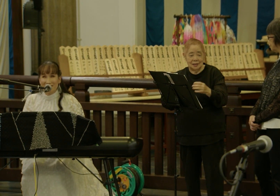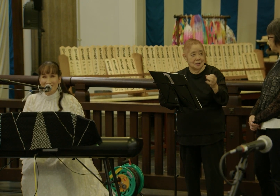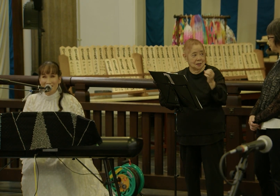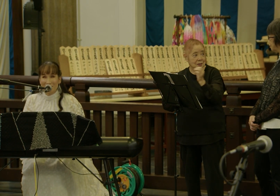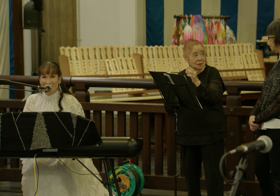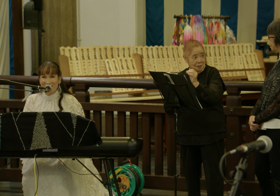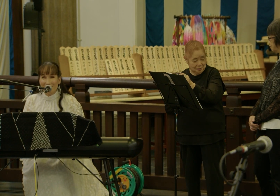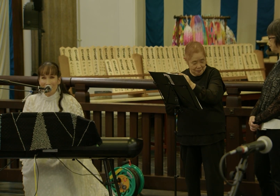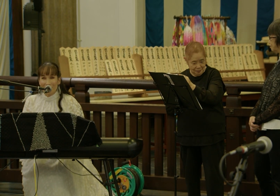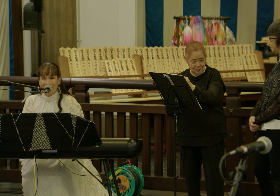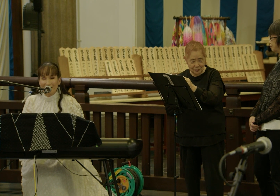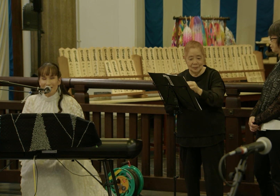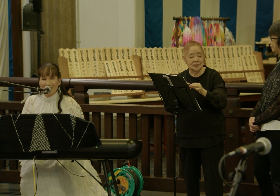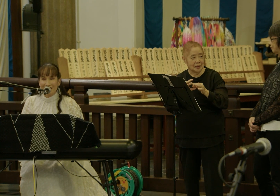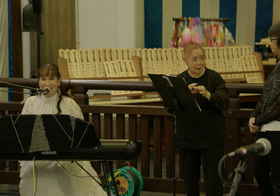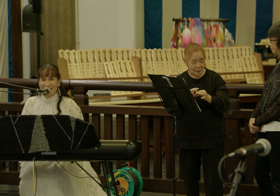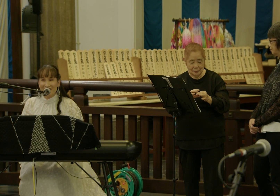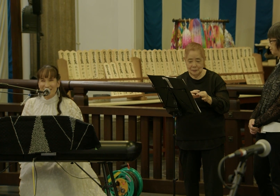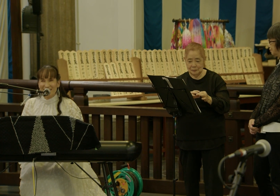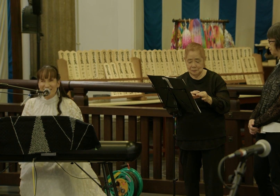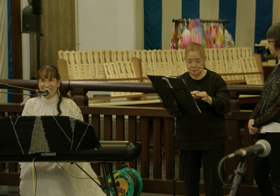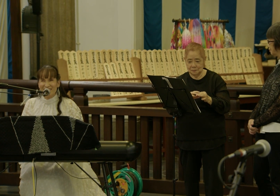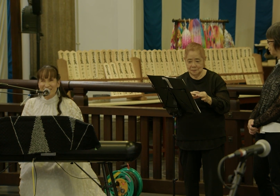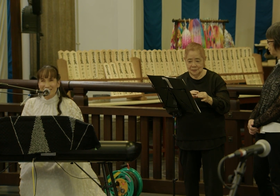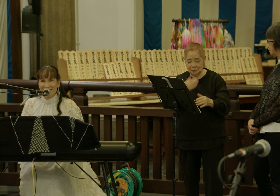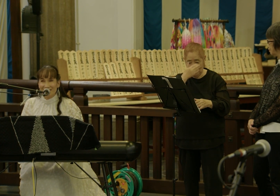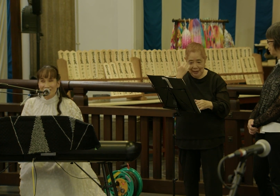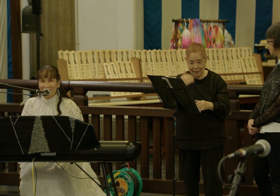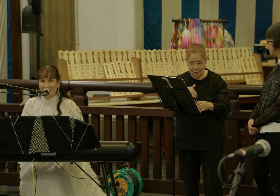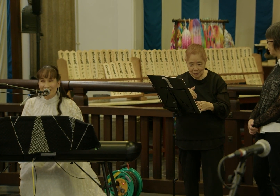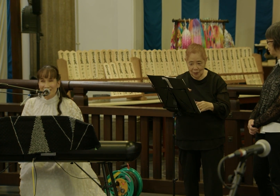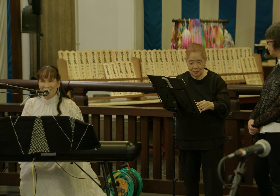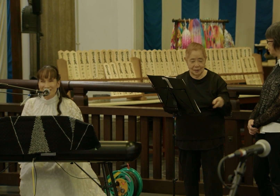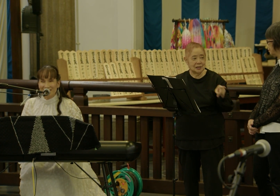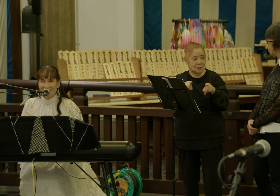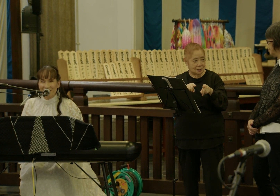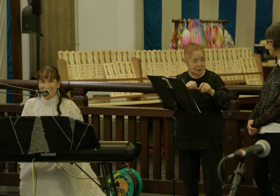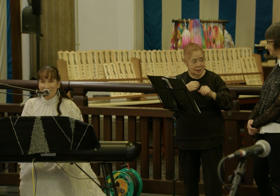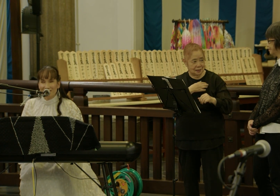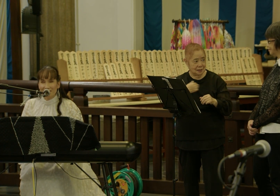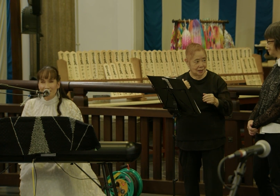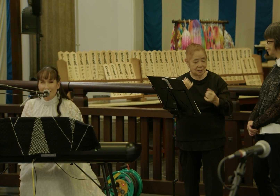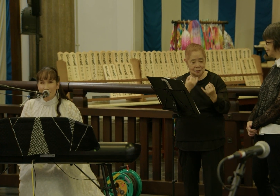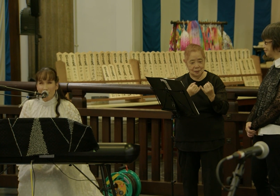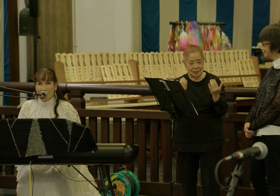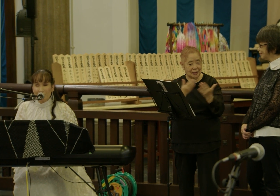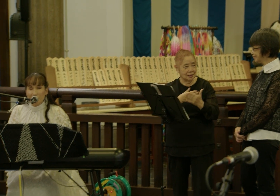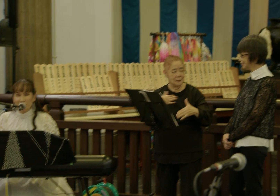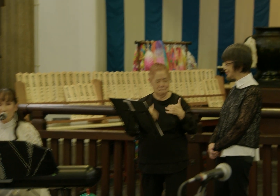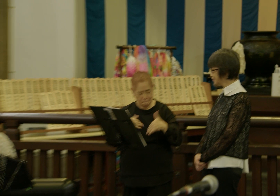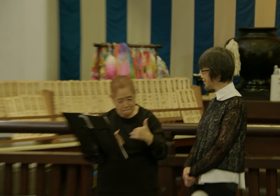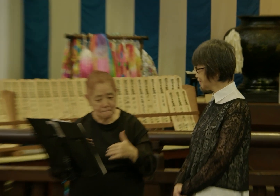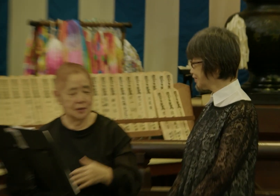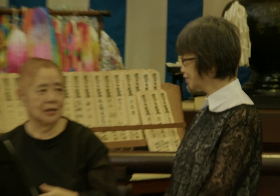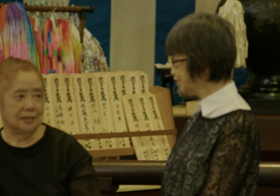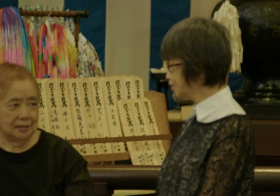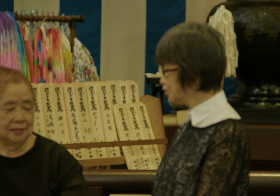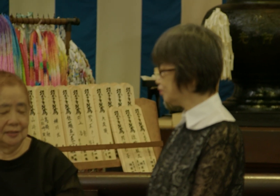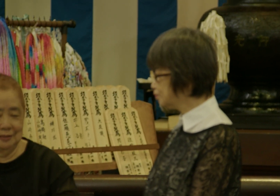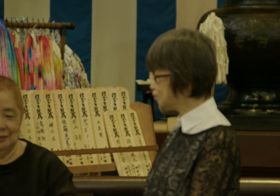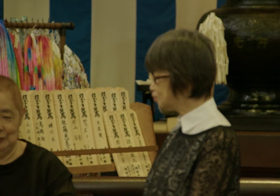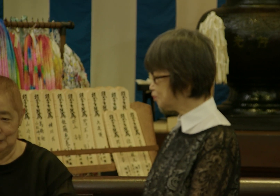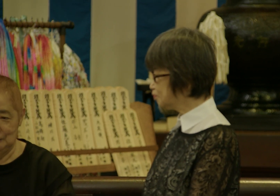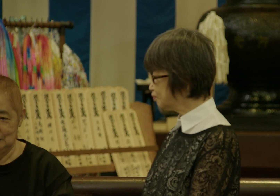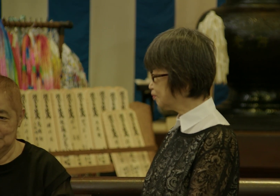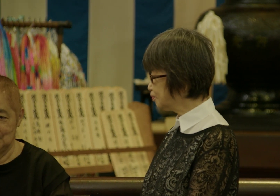ってくださっていました。やっと一緒にやることができて嬉しいです。逸話真由美さんの曲な